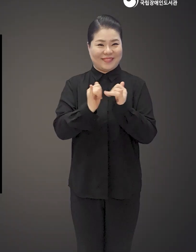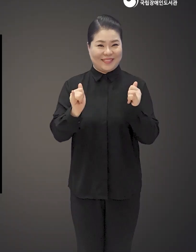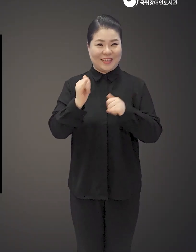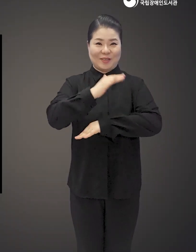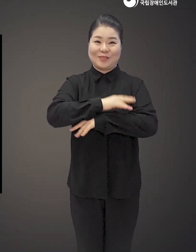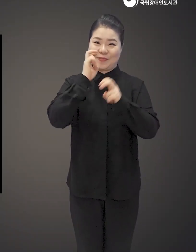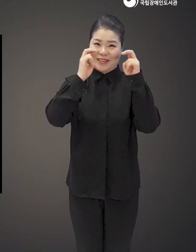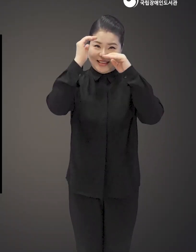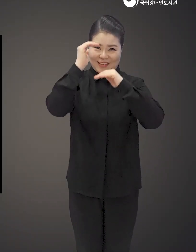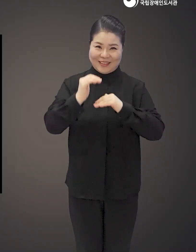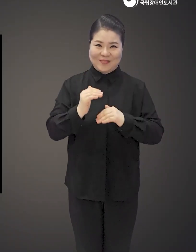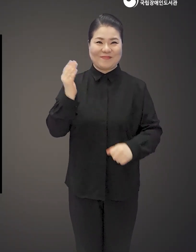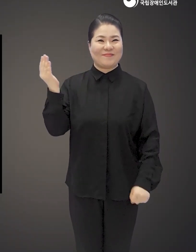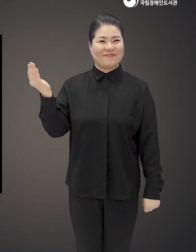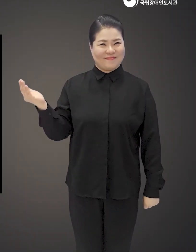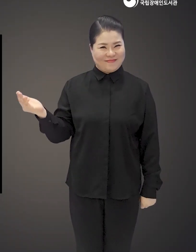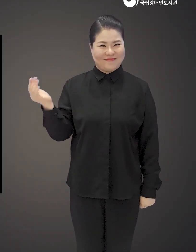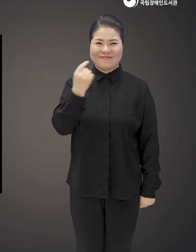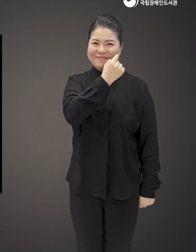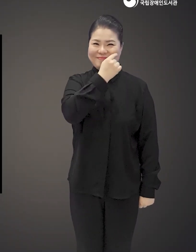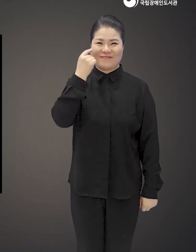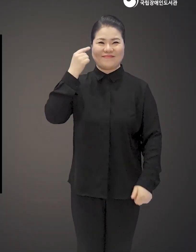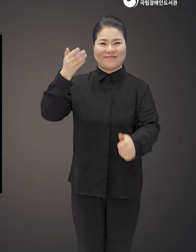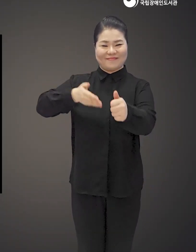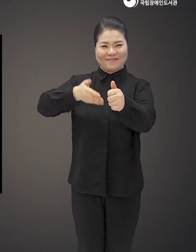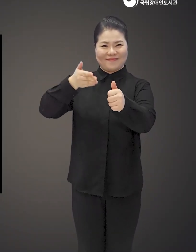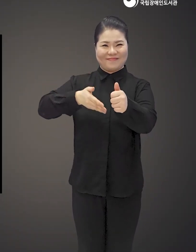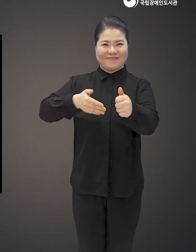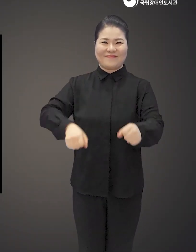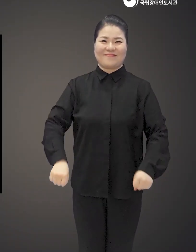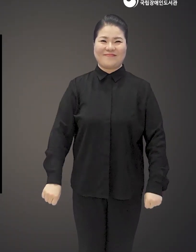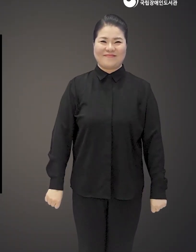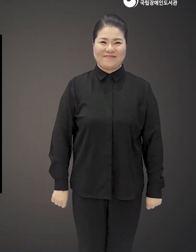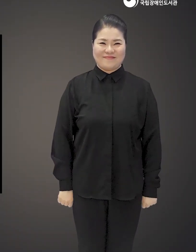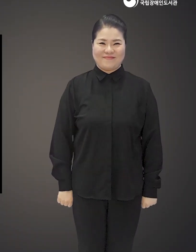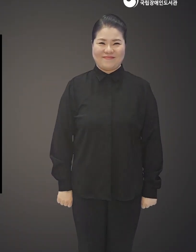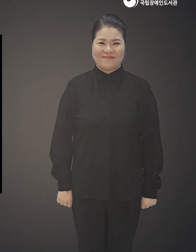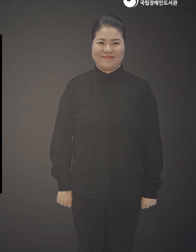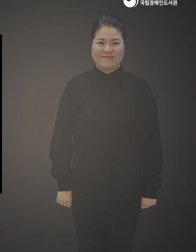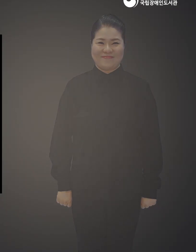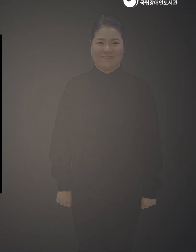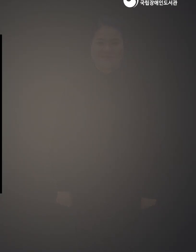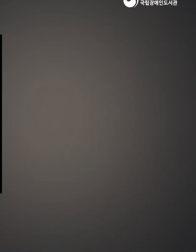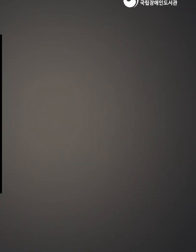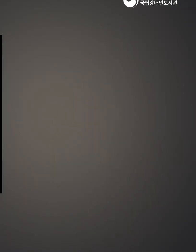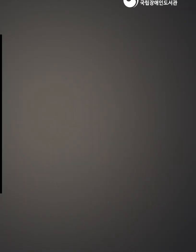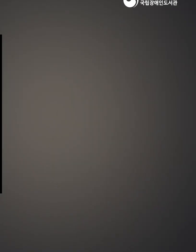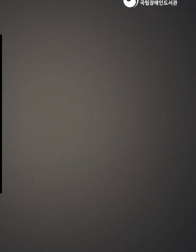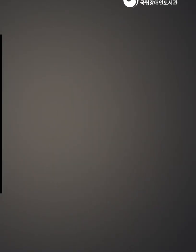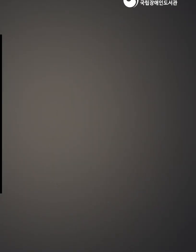내가 사랑한 파리, 저작 마랑 몽타구, 출판사 문학수첩.